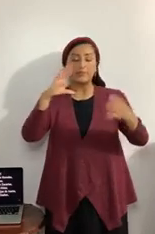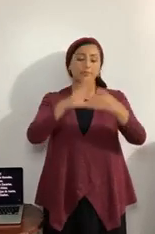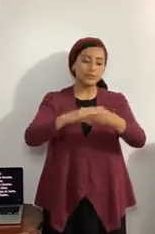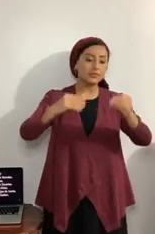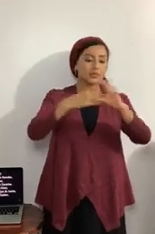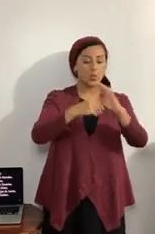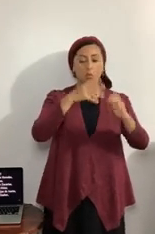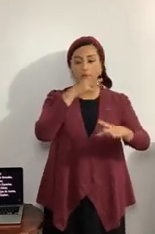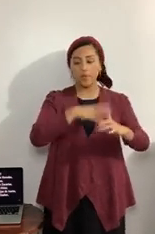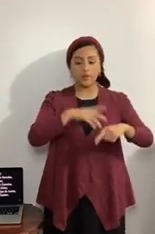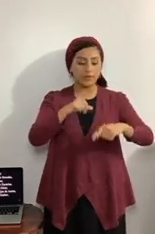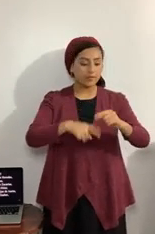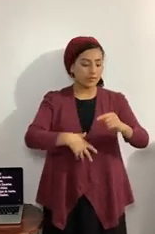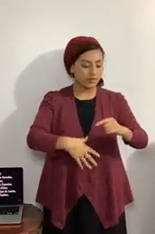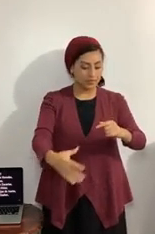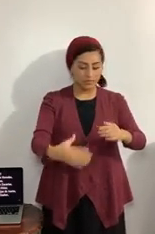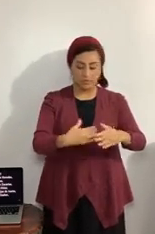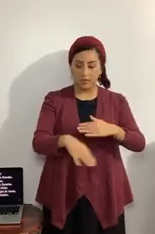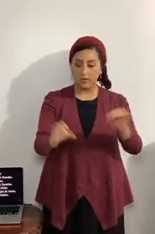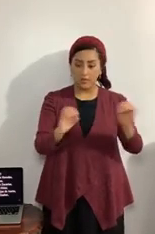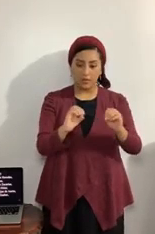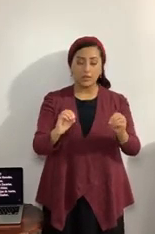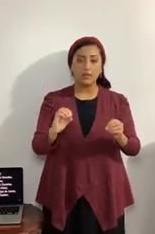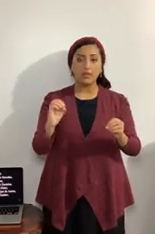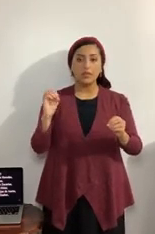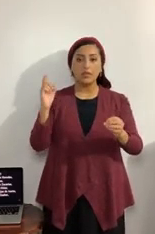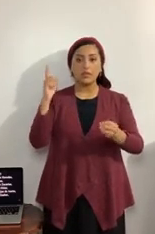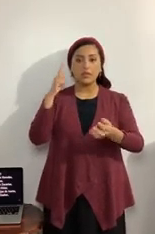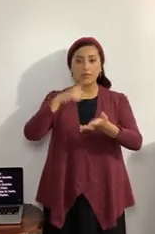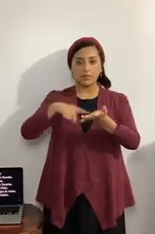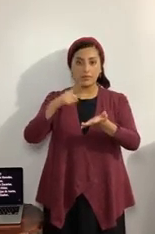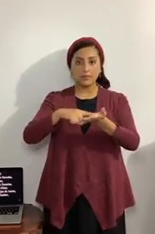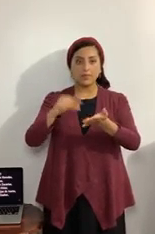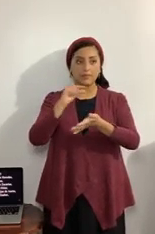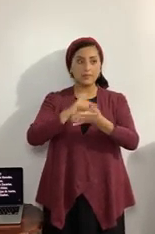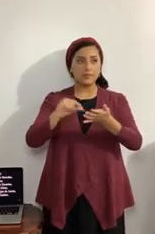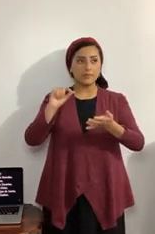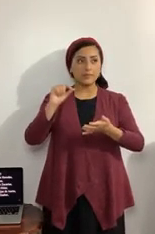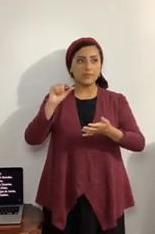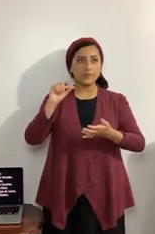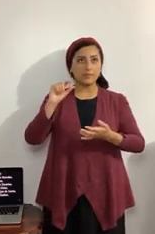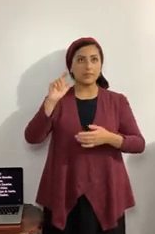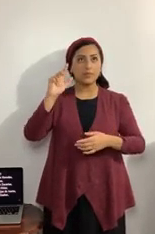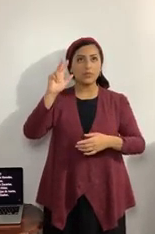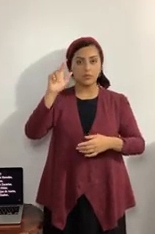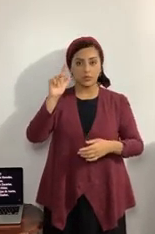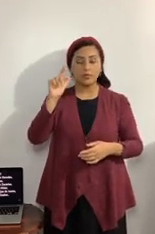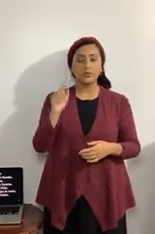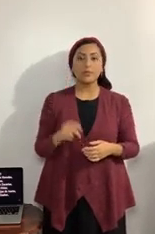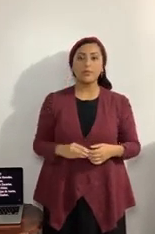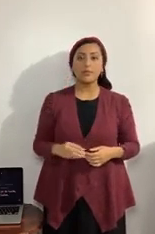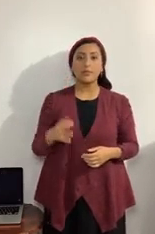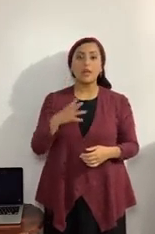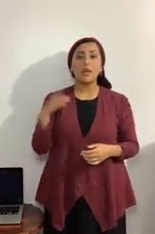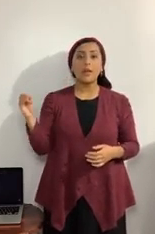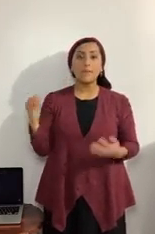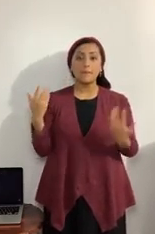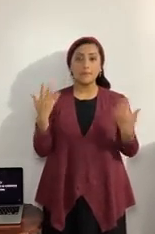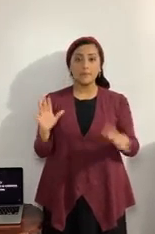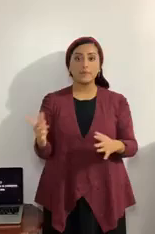estéril. Ahora, vamos a leer el verso 23. Y cumplidos los días de su